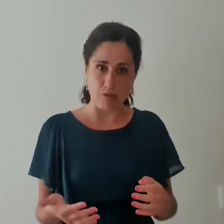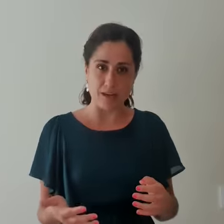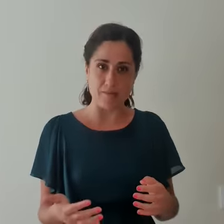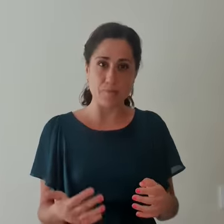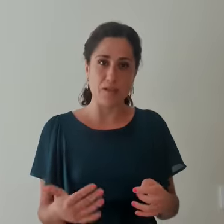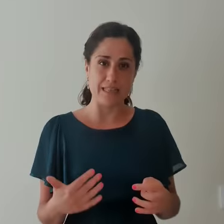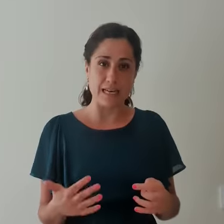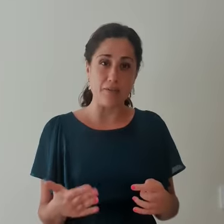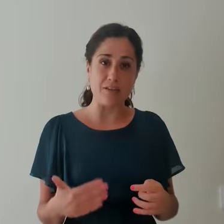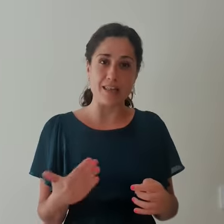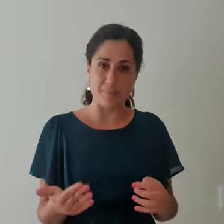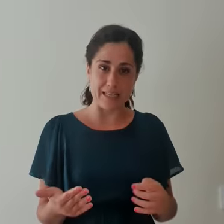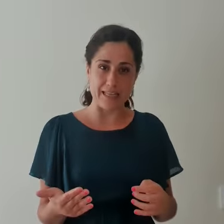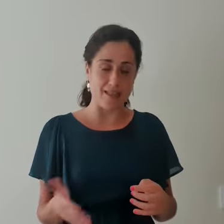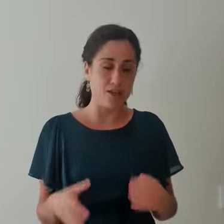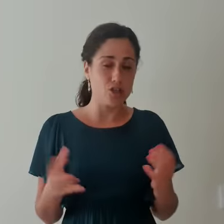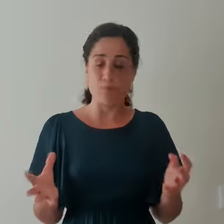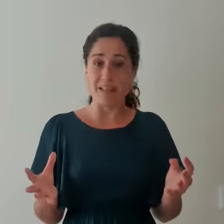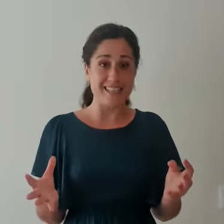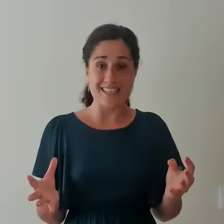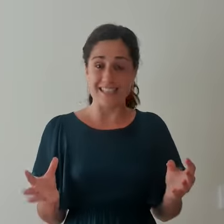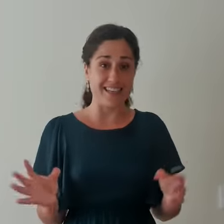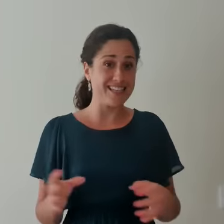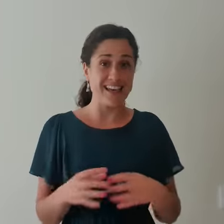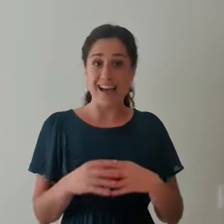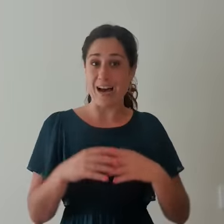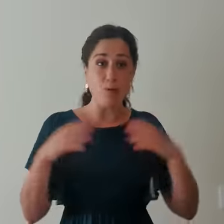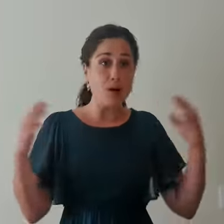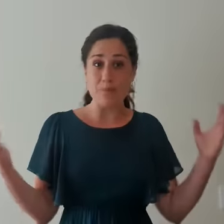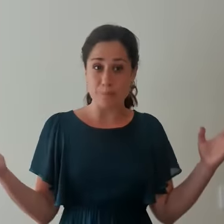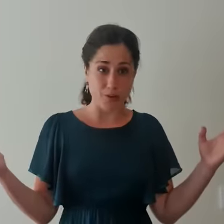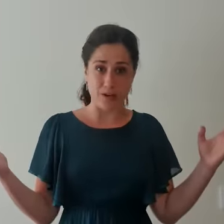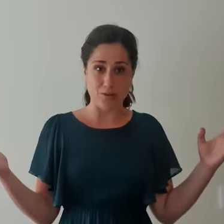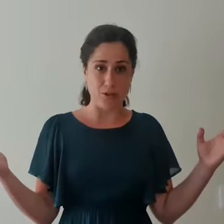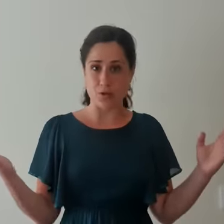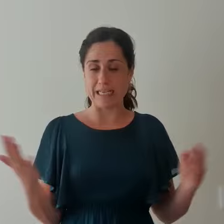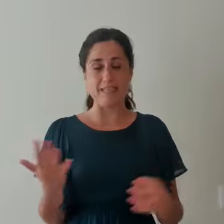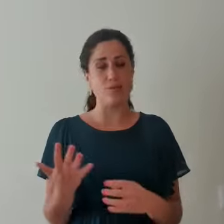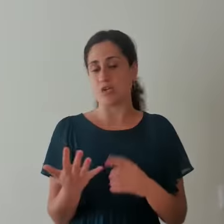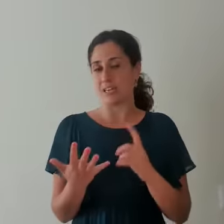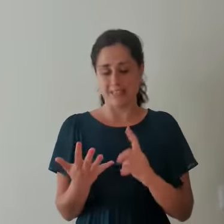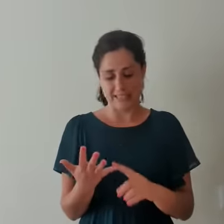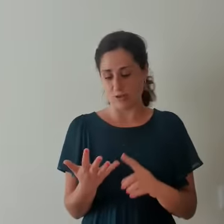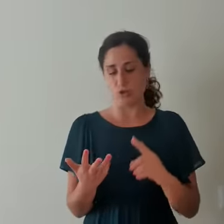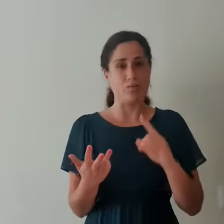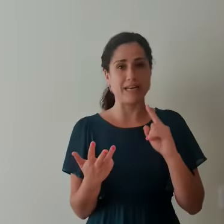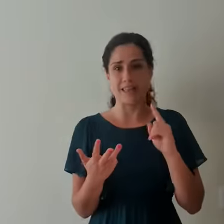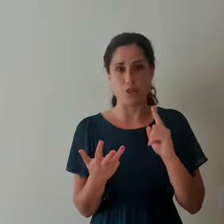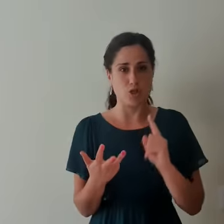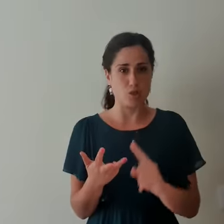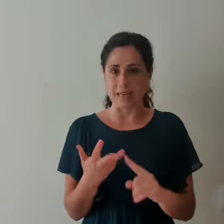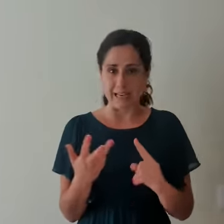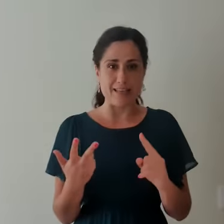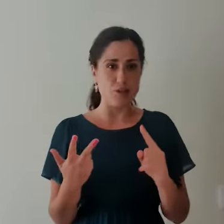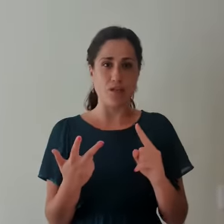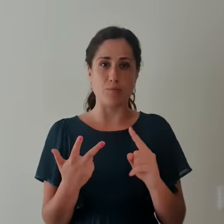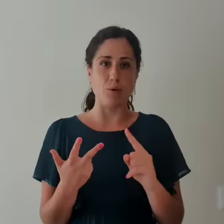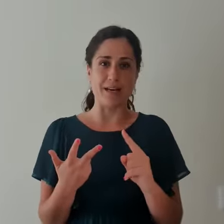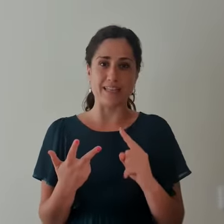social de la ciudad de Madrid. Son medidas destinadas a un amplio rango de colectivos, desde los comercios, los mercadillos